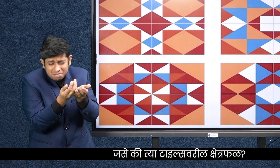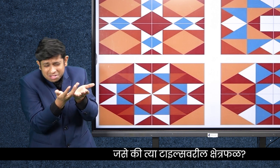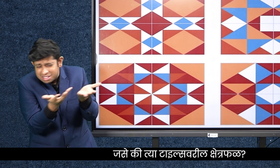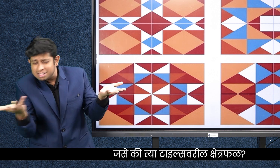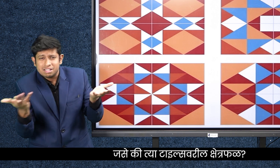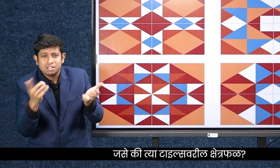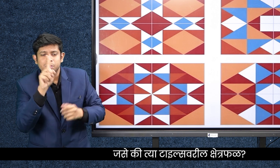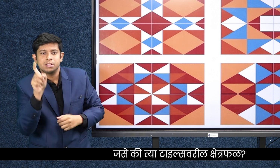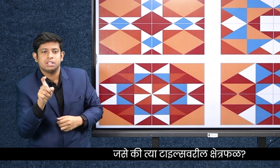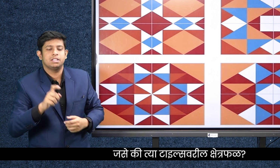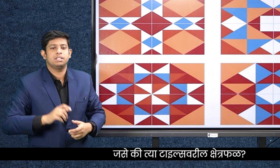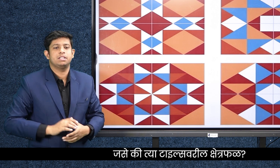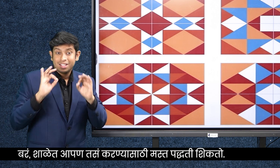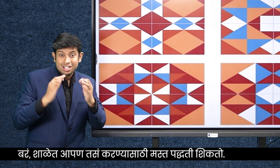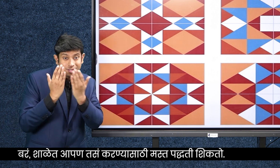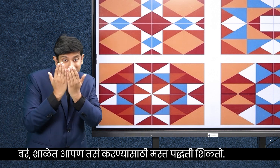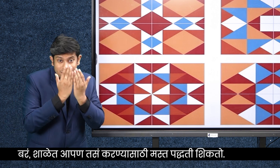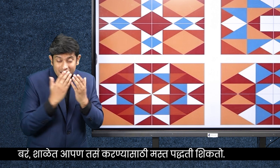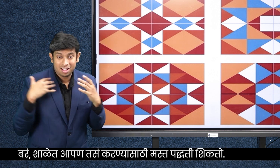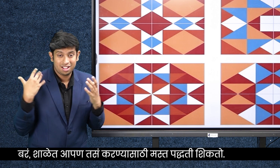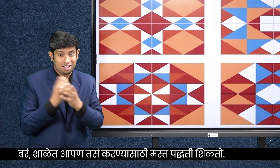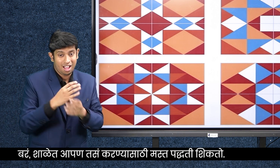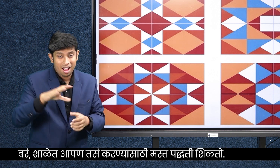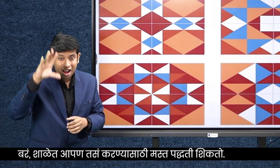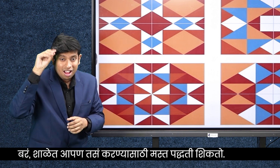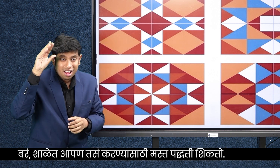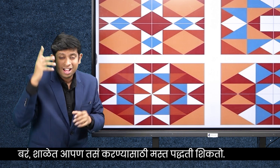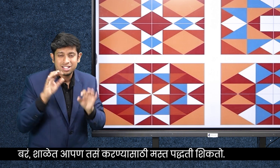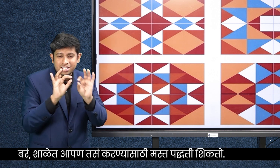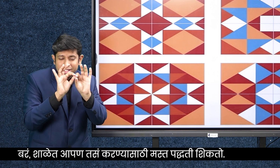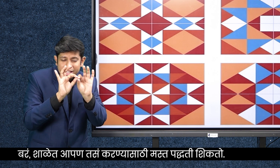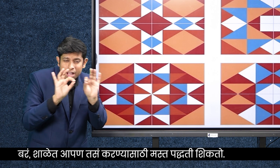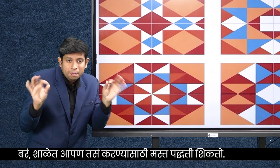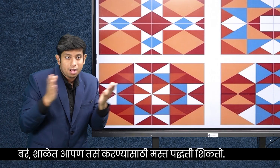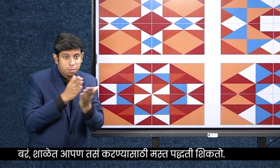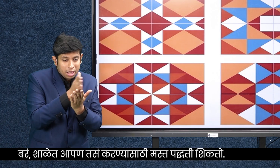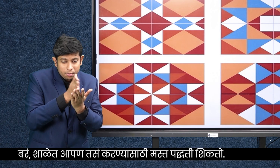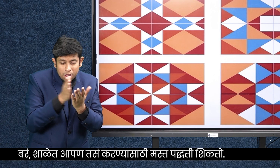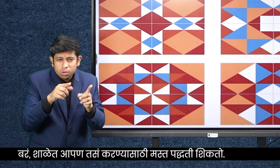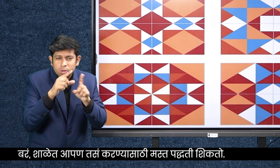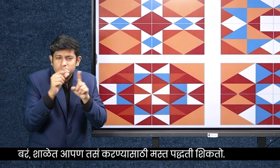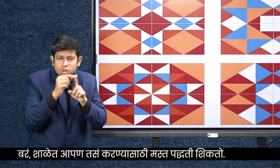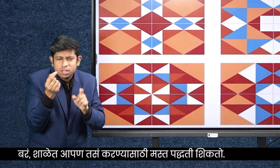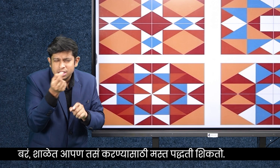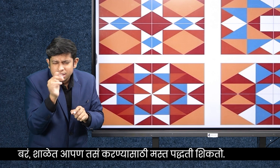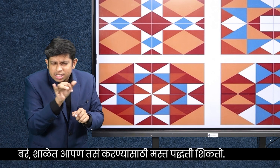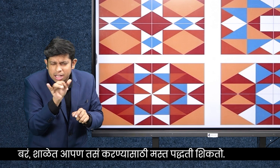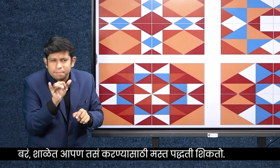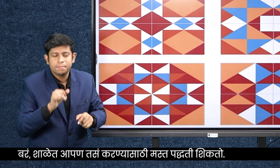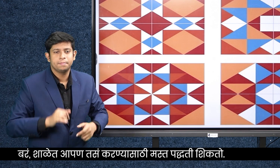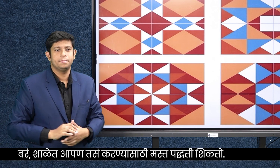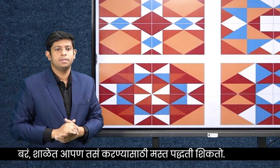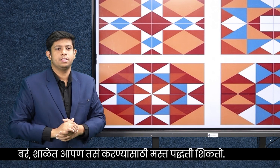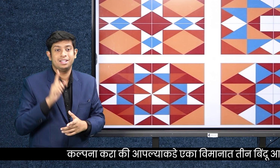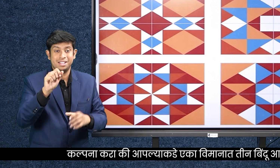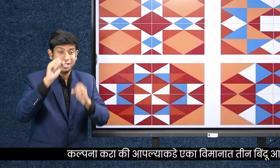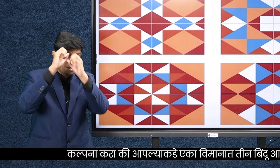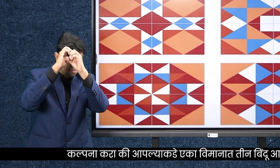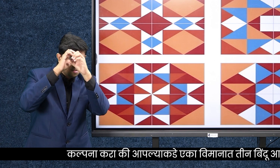टाइल्सवरील क्षेत्रफळ? शाळेत आपण तसं करण्यासाठी मस्त पद्धती शिकतो. कल्पना करा